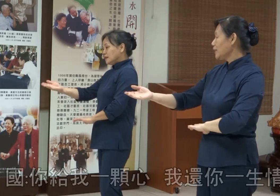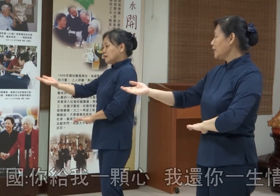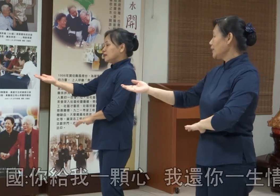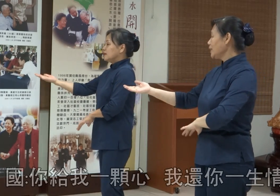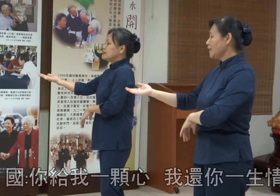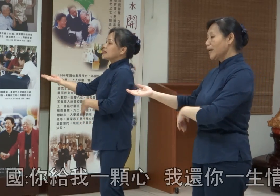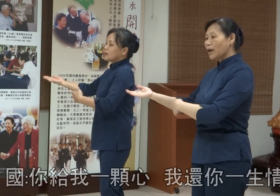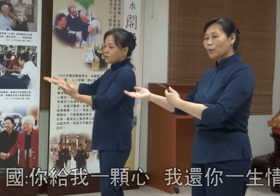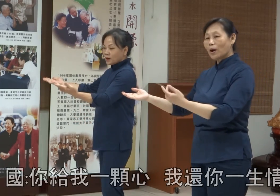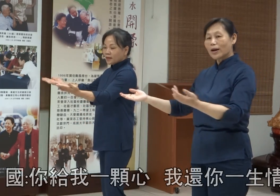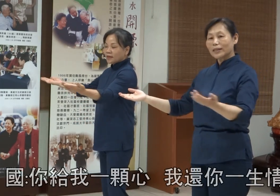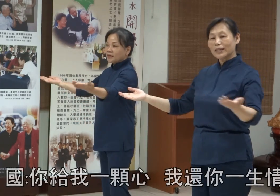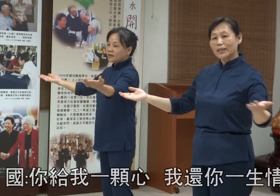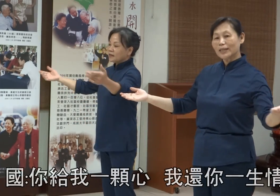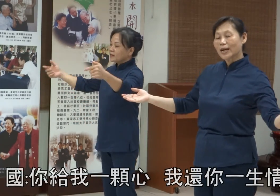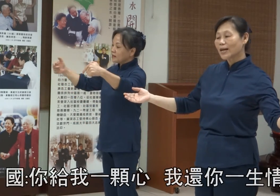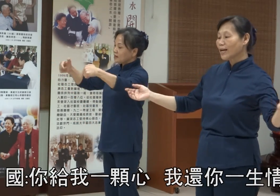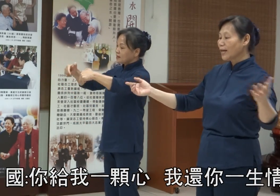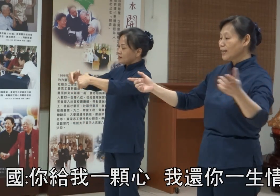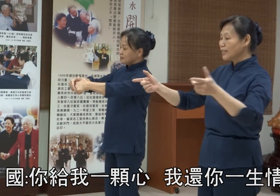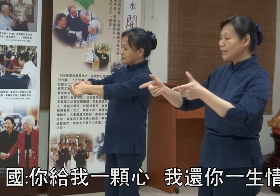定，你给我一颗